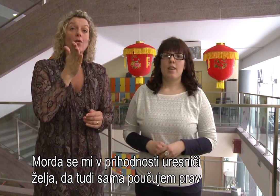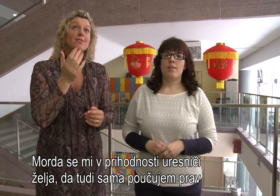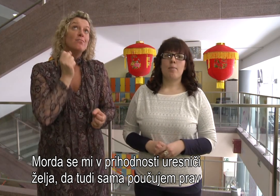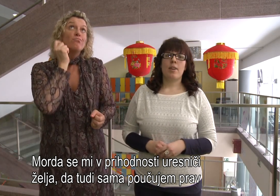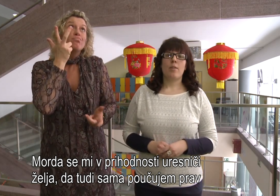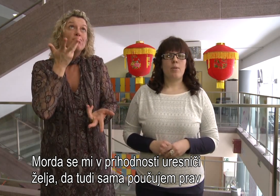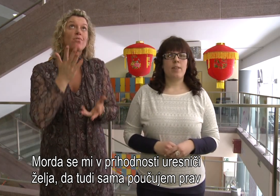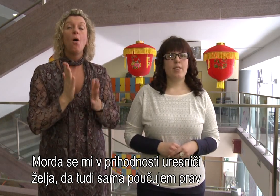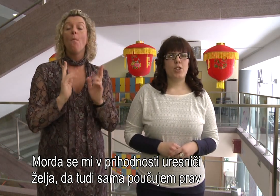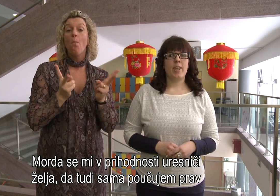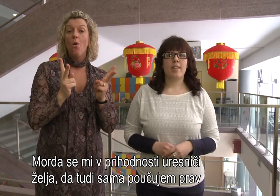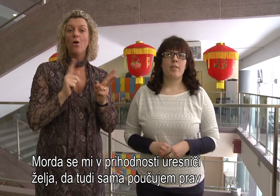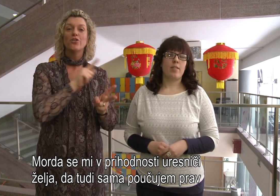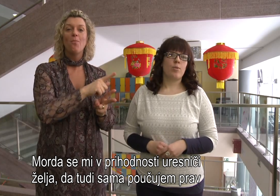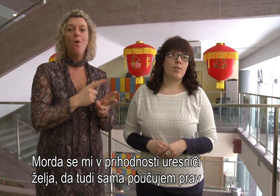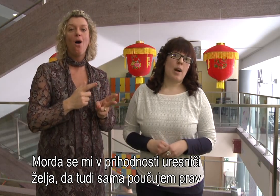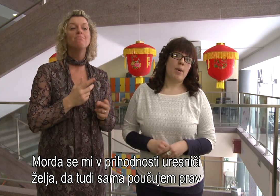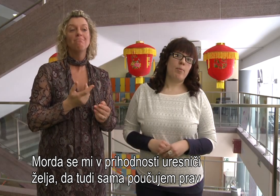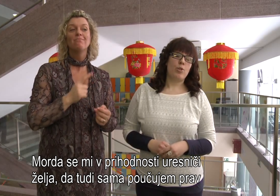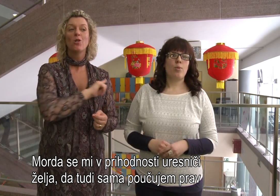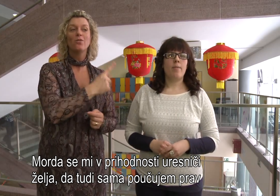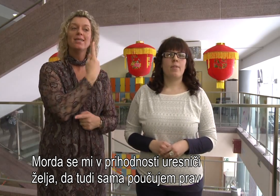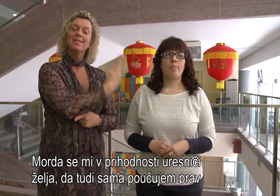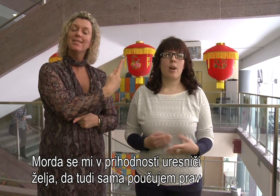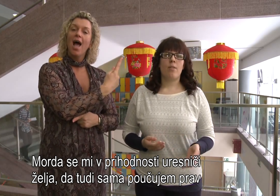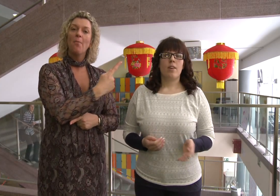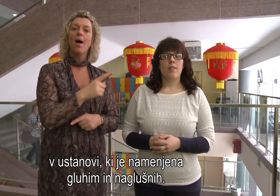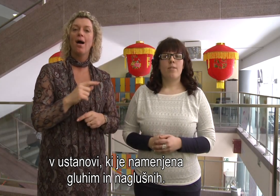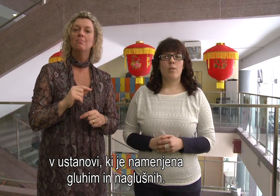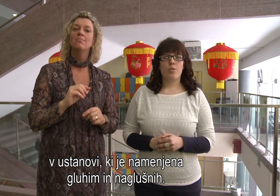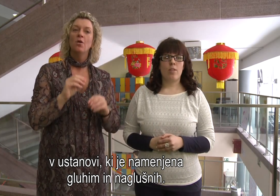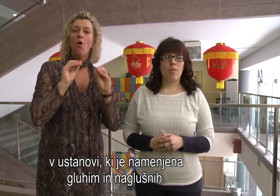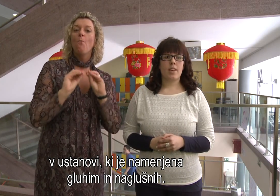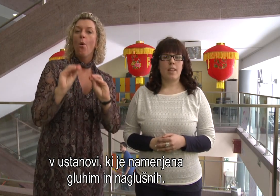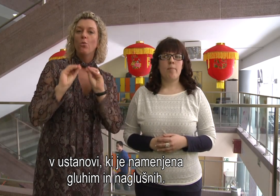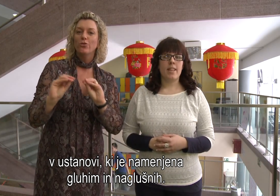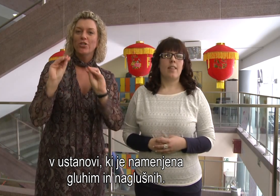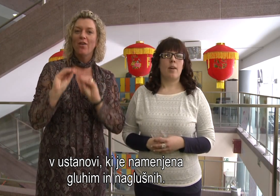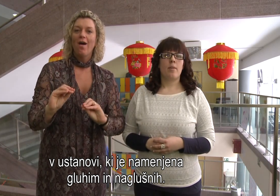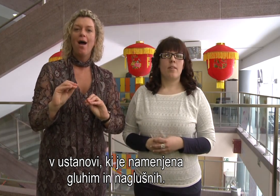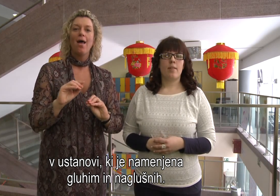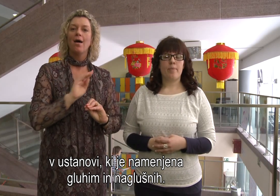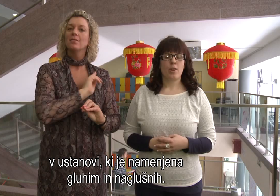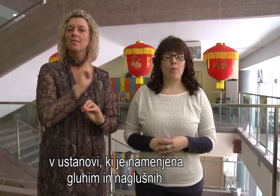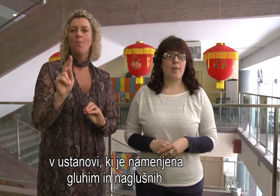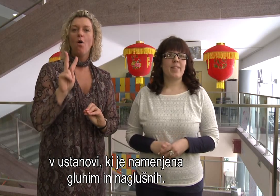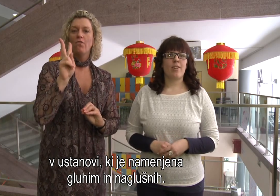se mi uresniči in tudi sama poučujem v ustanovi, ki je namenjena gluhim in